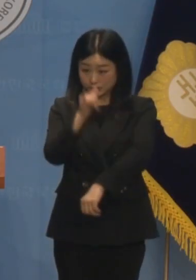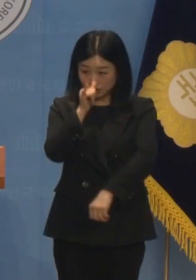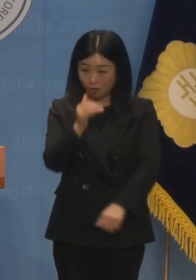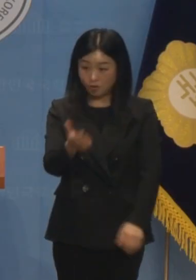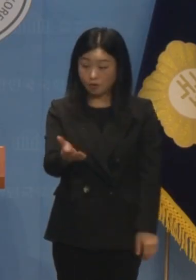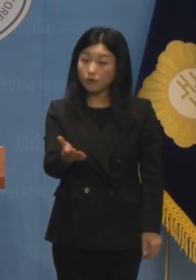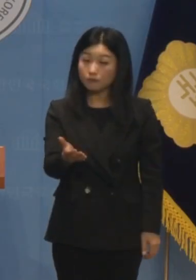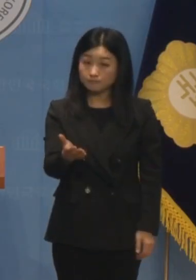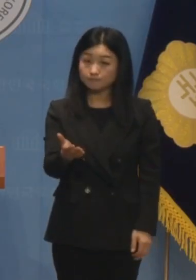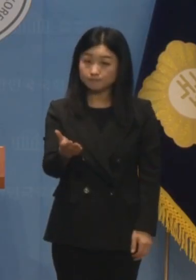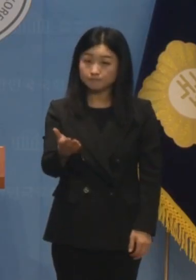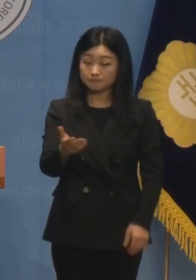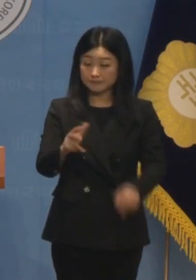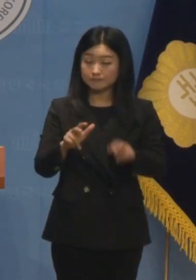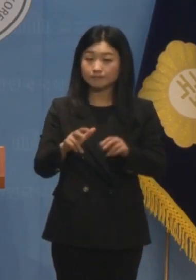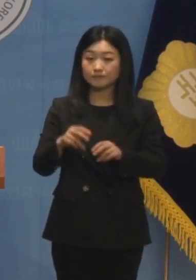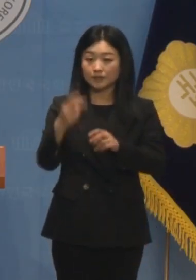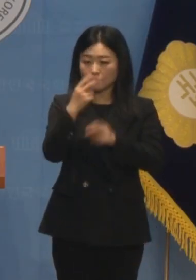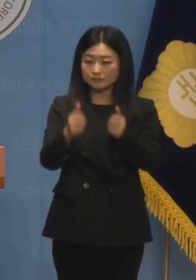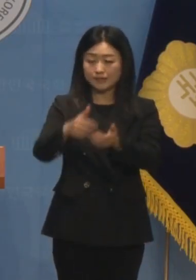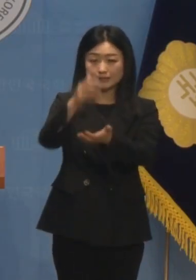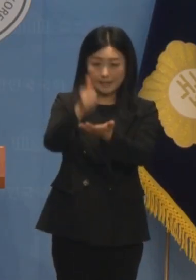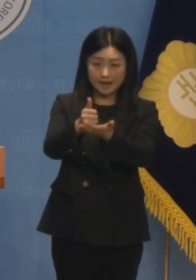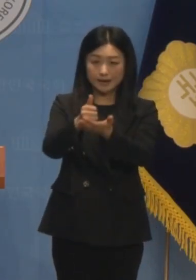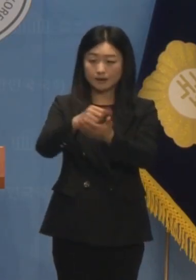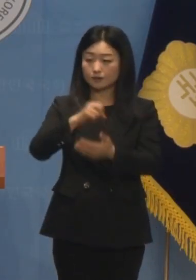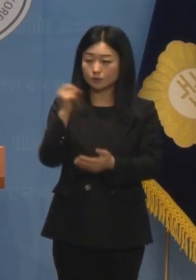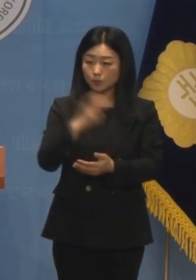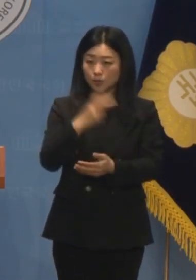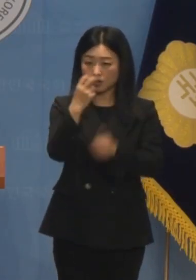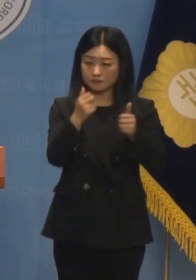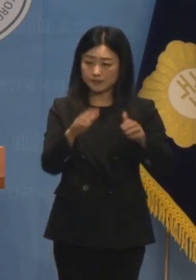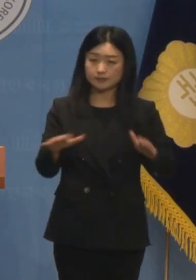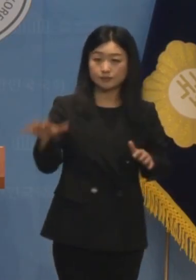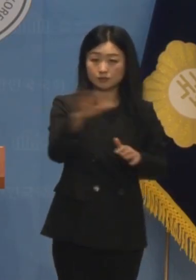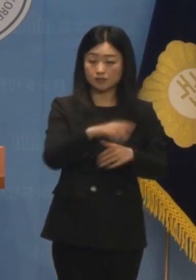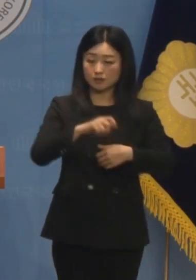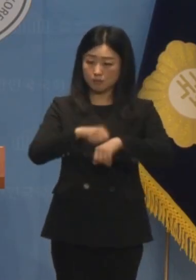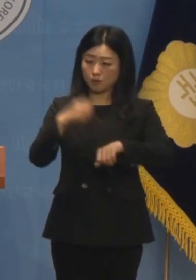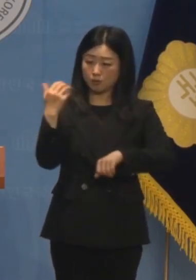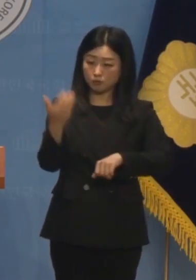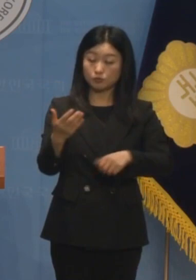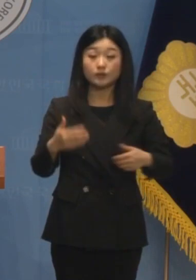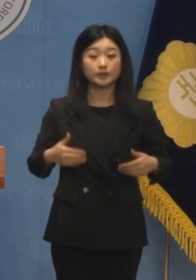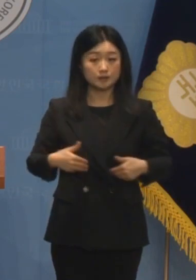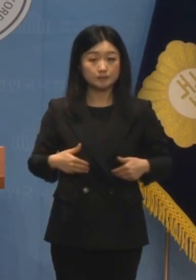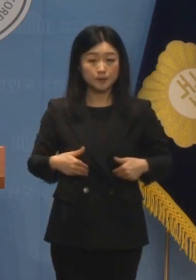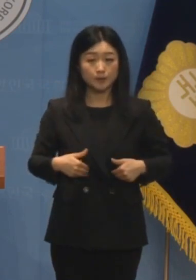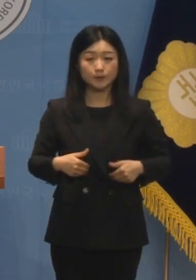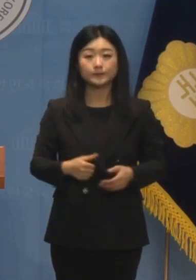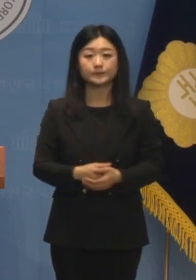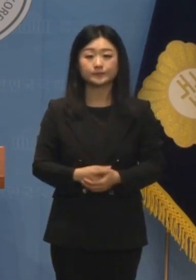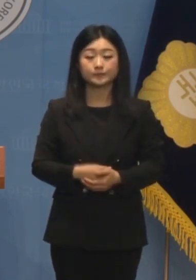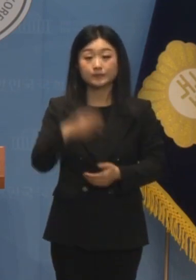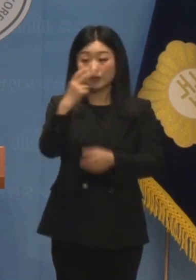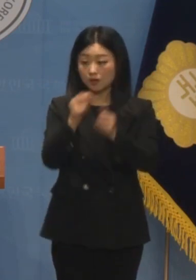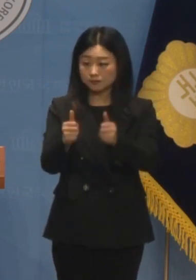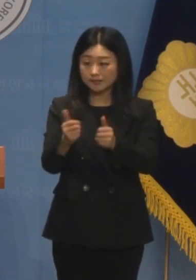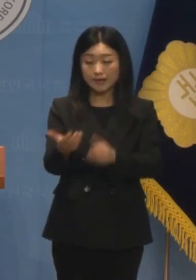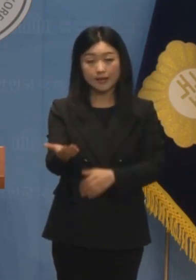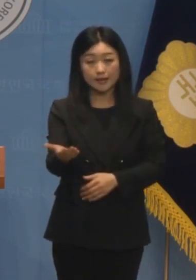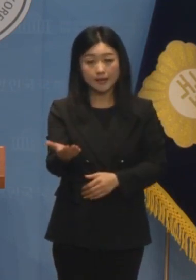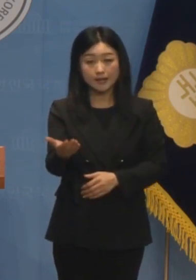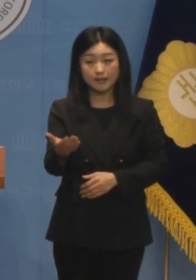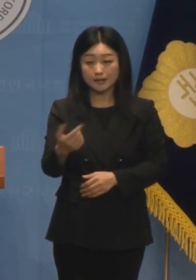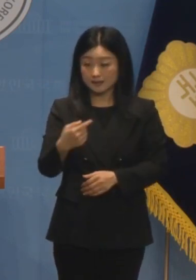있으면 지검장뿐만 아니라 모든 검사가 처벌받아야 합니다. 검찰은